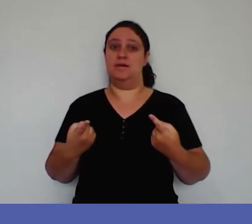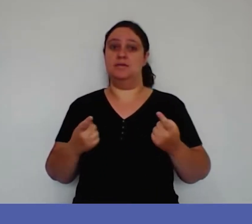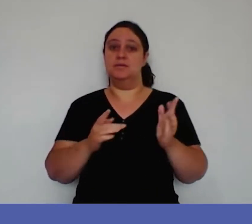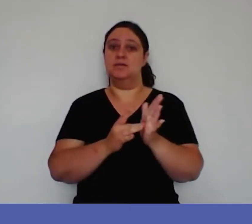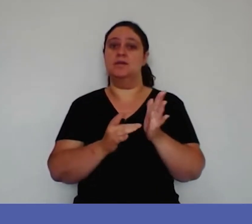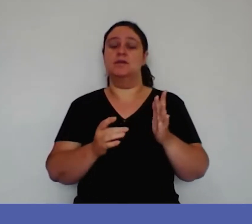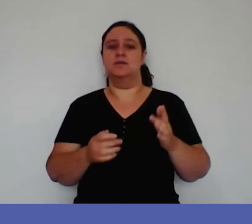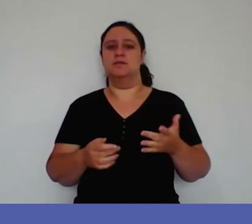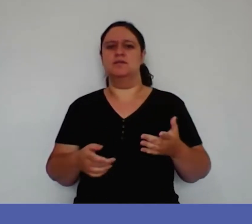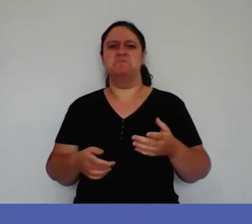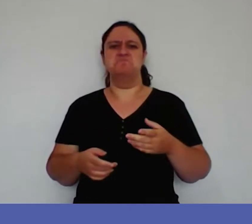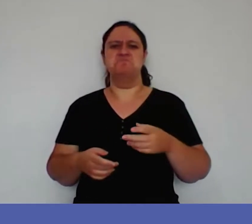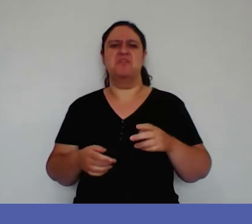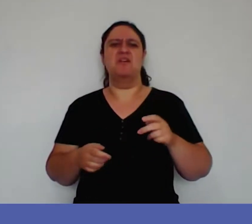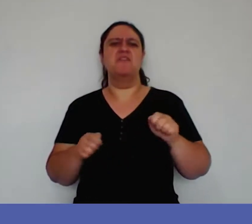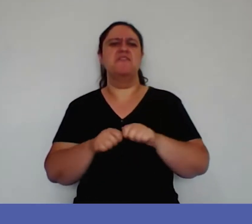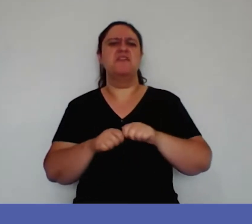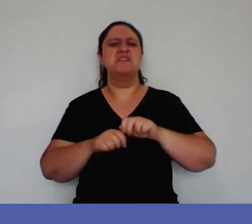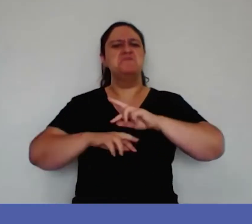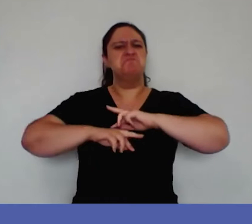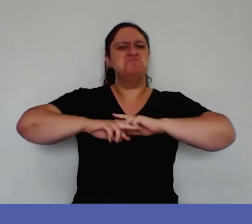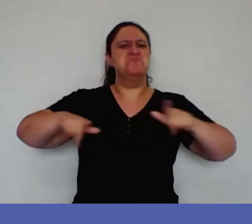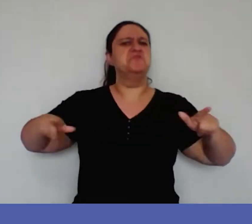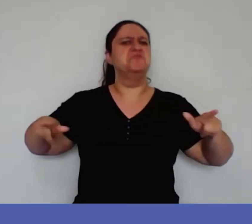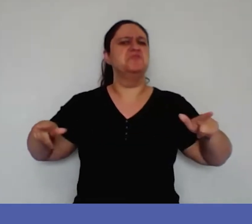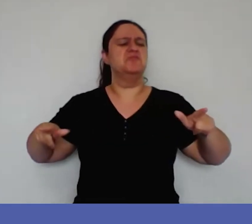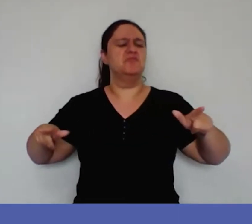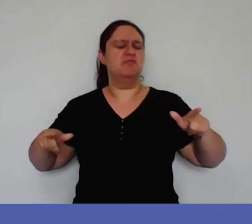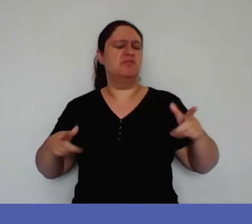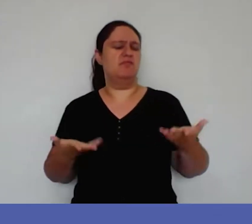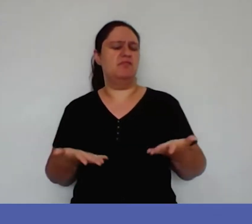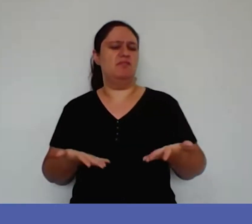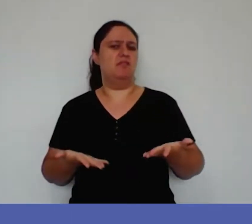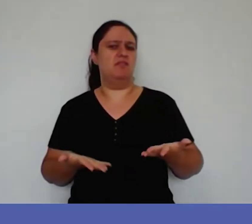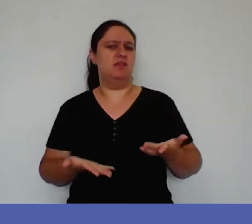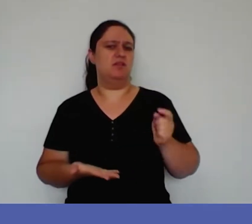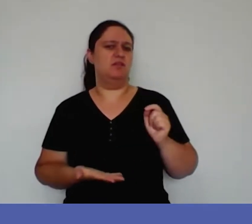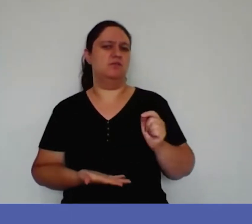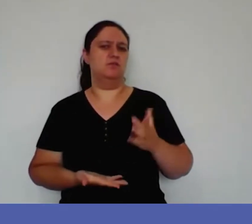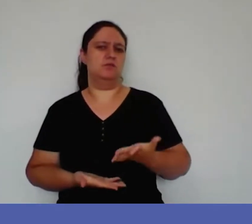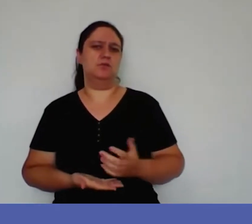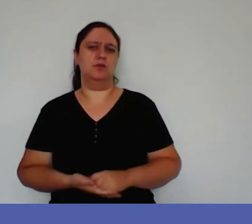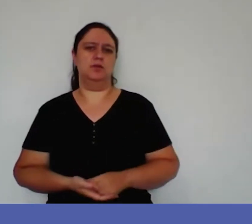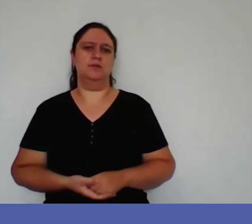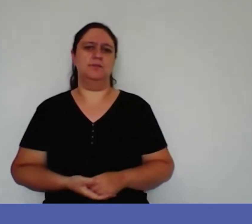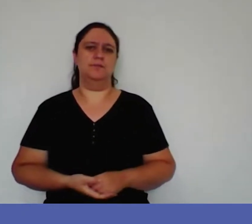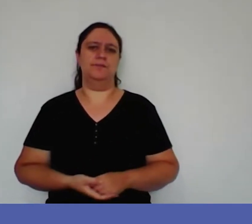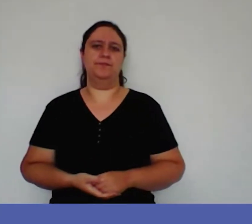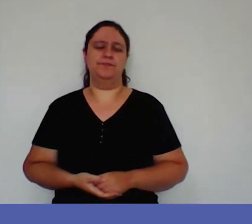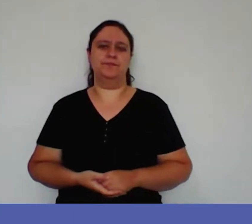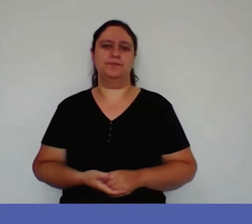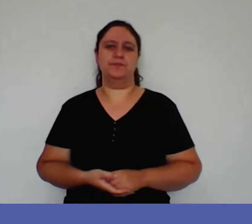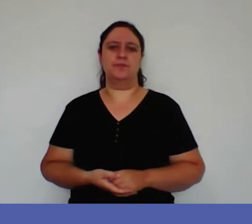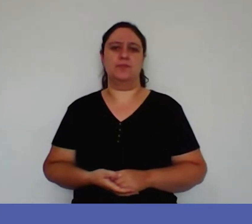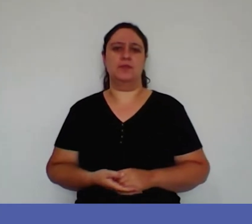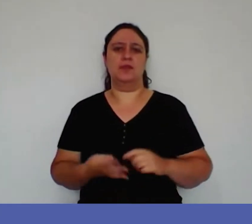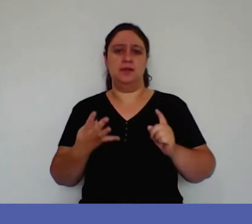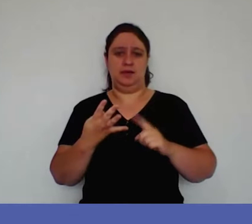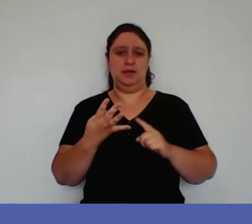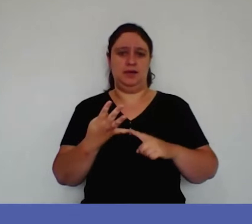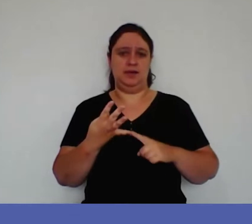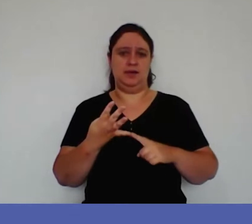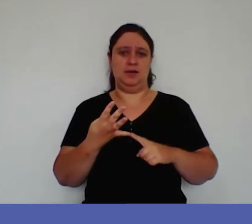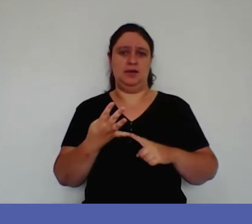aqui. Deus fez uma coisa inusitada, né? Na última hora, às 5 horas